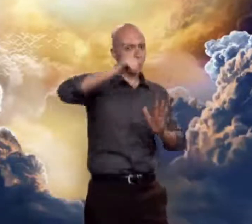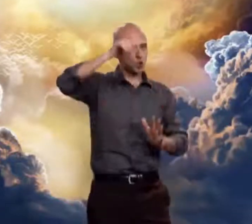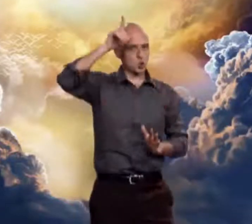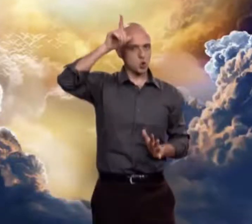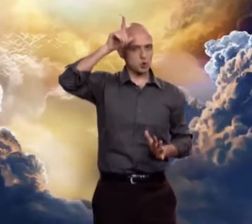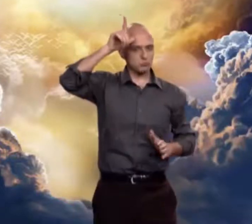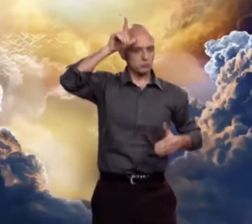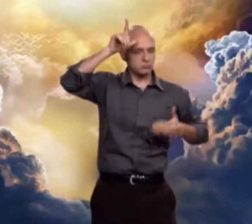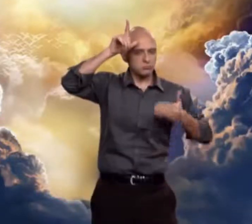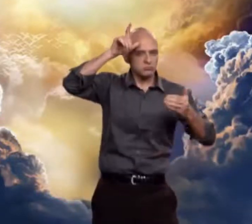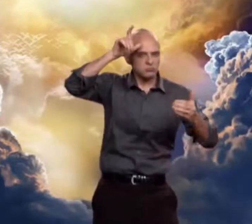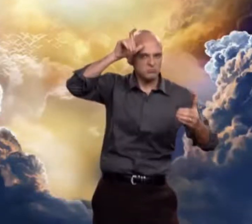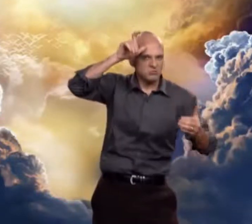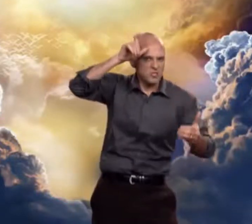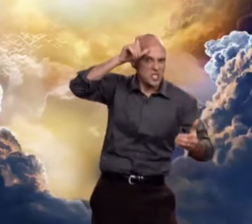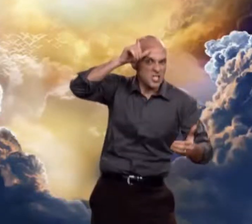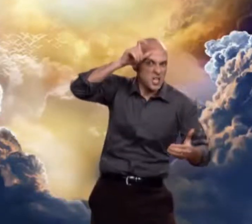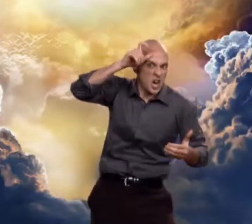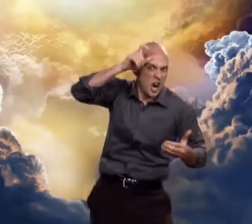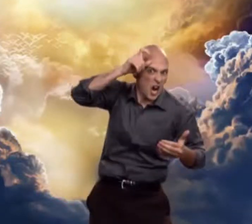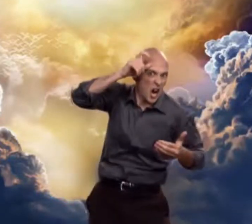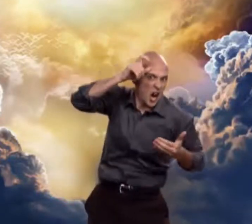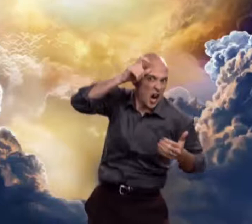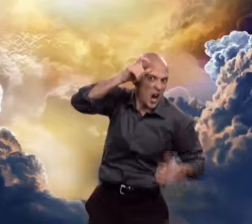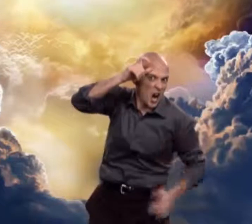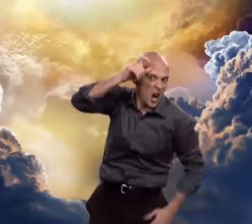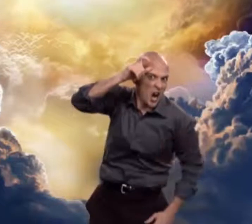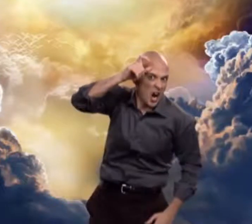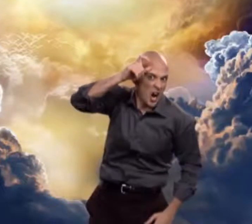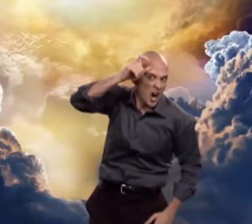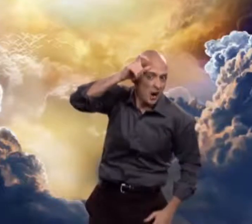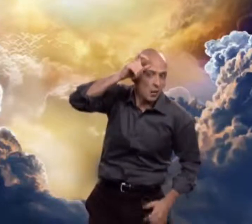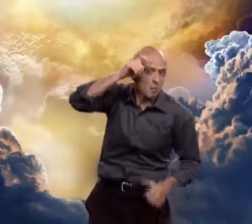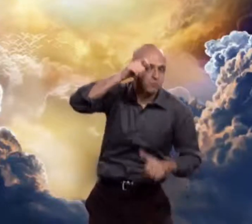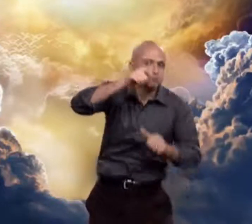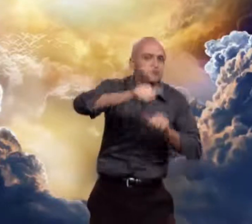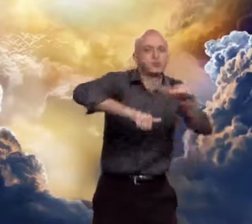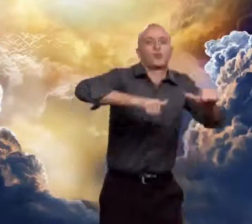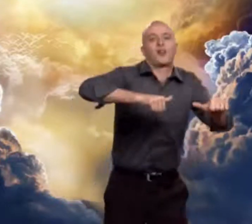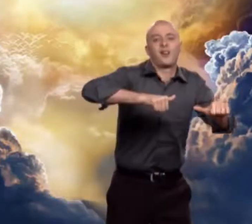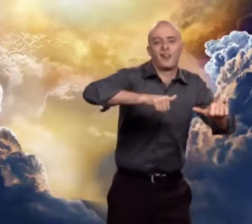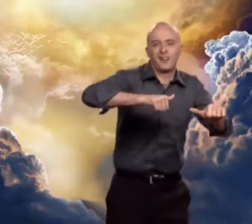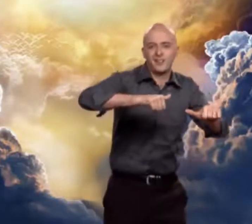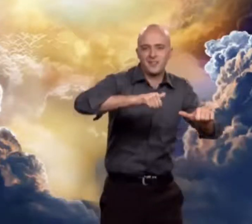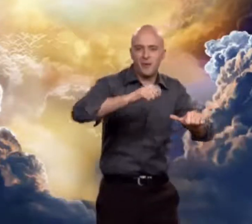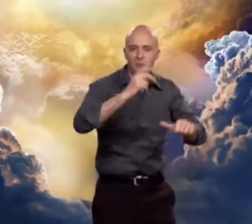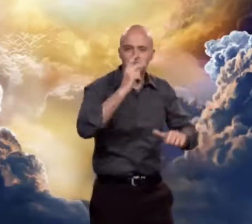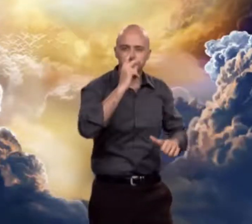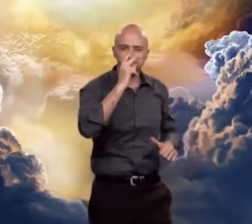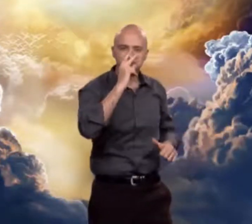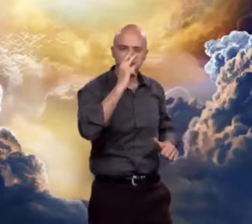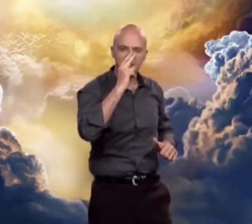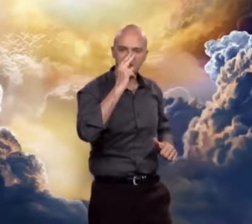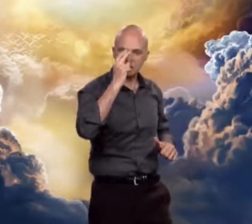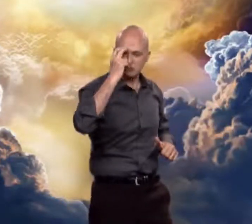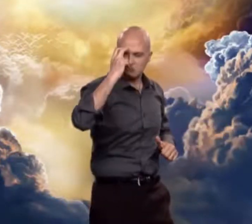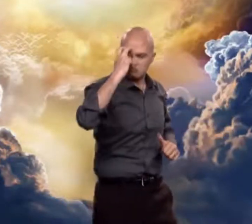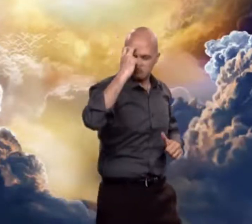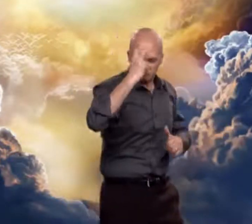Deus. Seu elevado cargo dava maior força às alegações. Muitos foram induzidos a se unir a